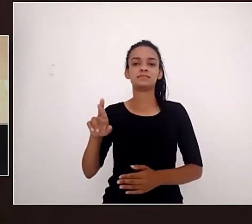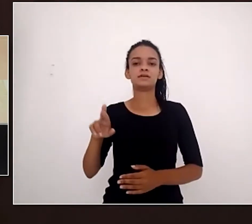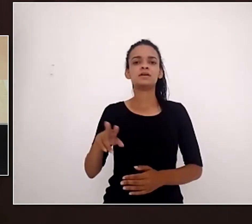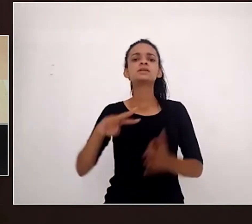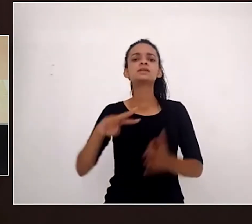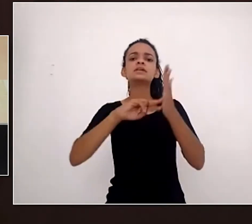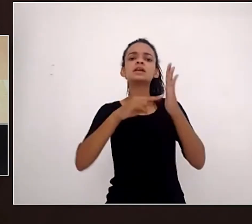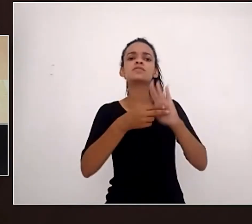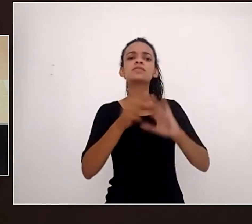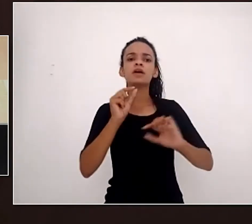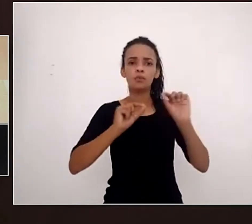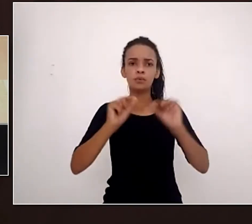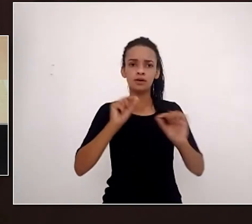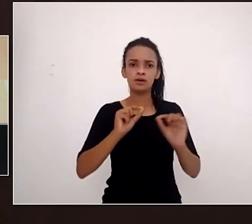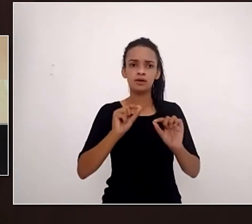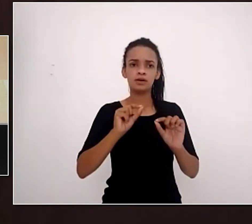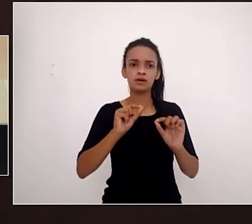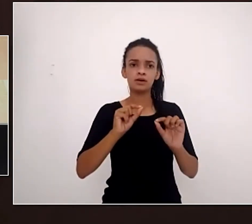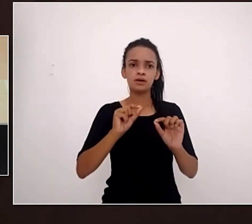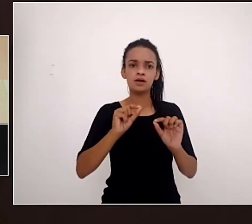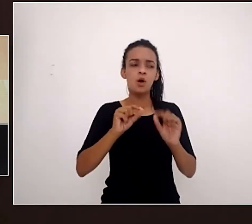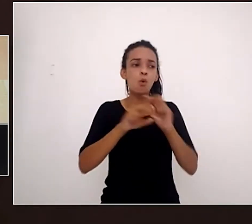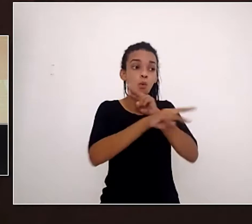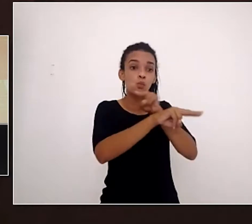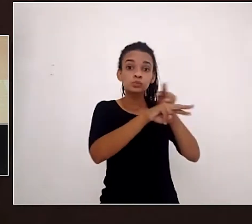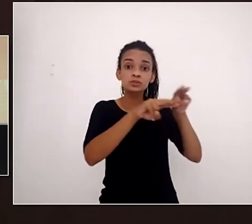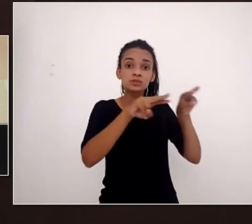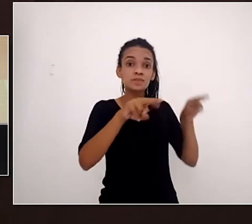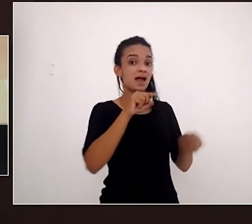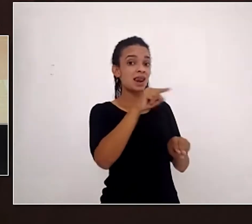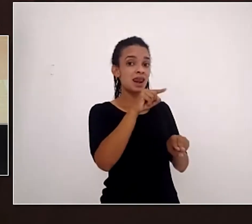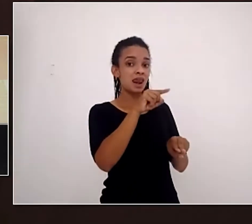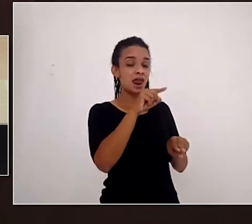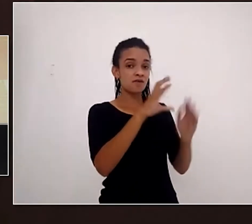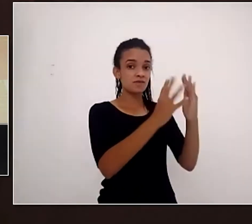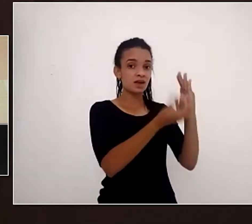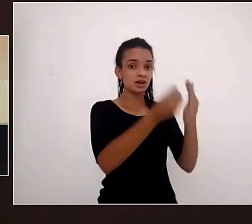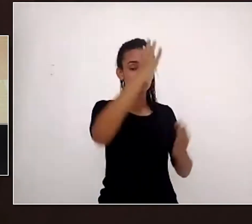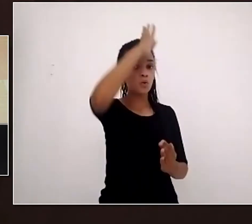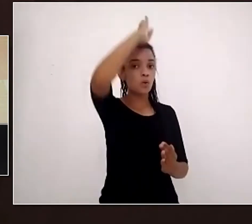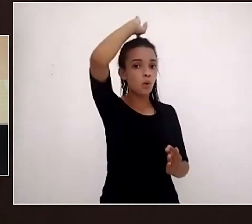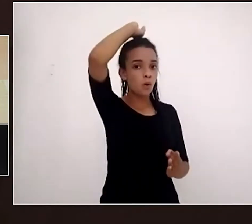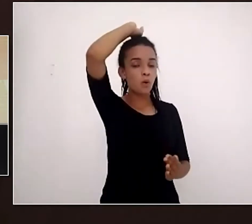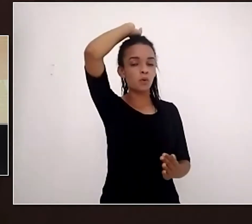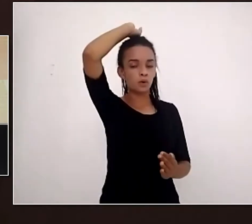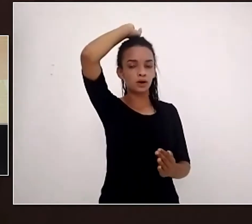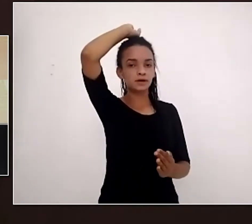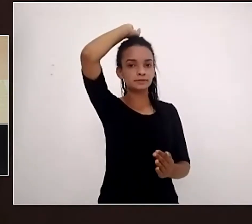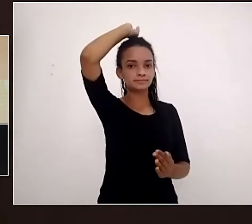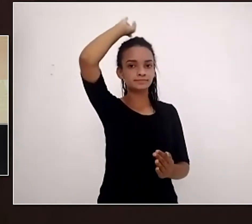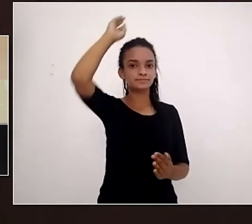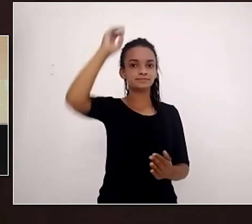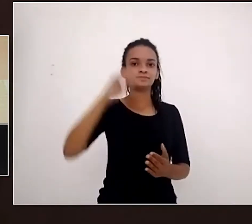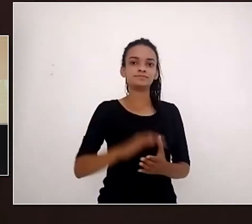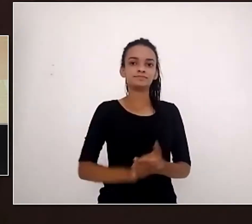daqui de Roma, porque ele estava na prisão romana, todos os santos aqui de Roma saúdam a vocês de